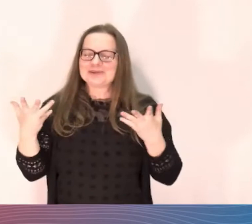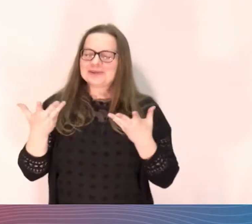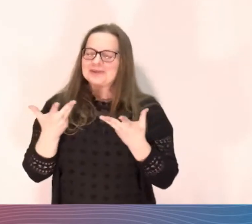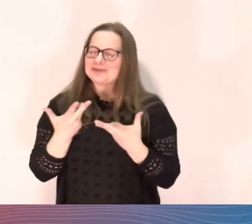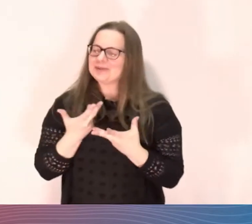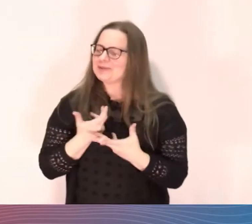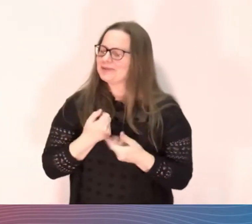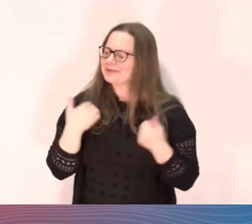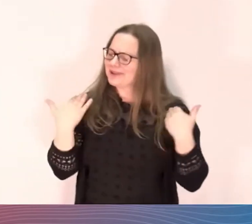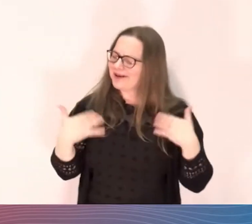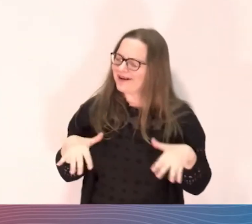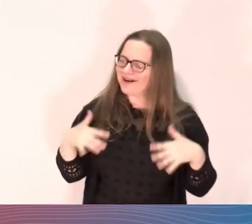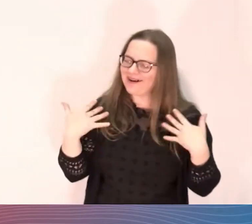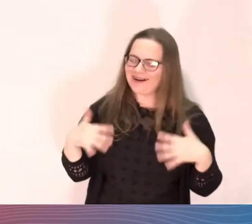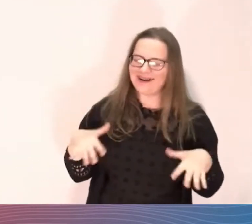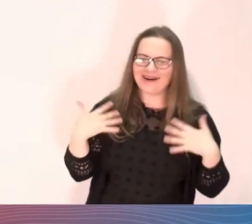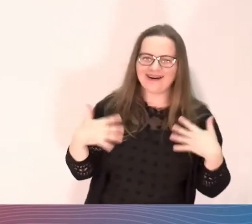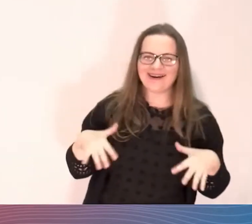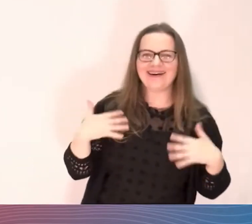indizível,